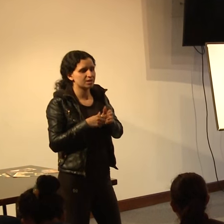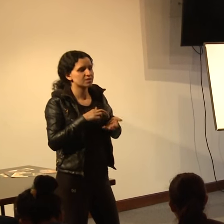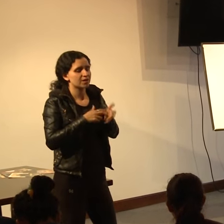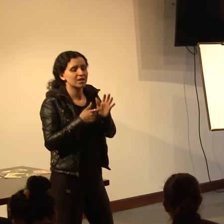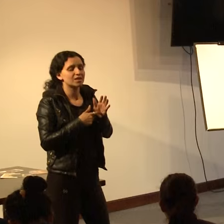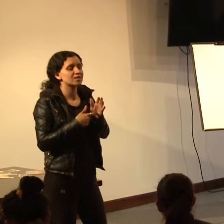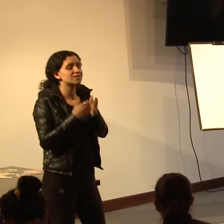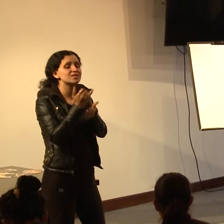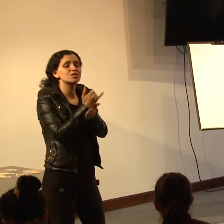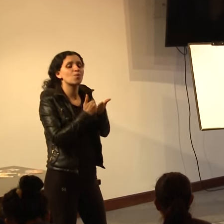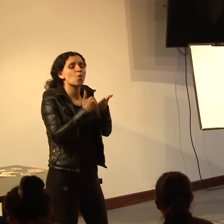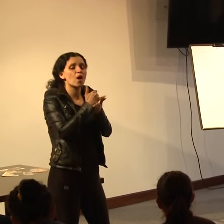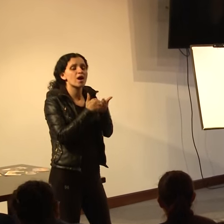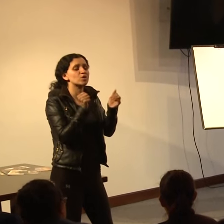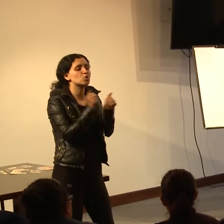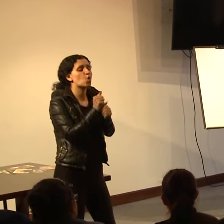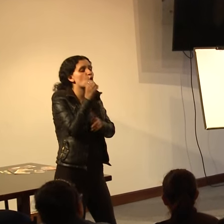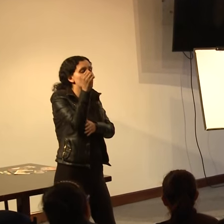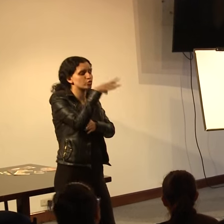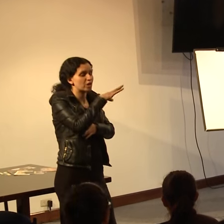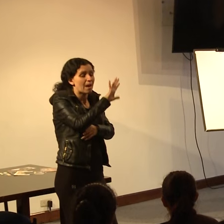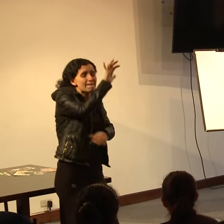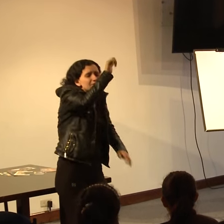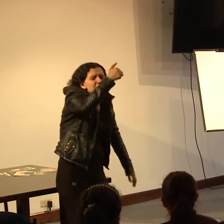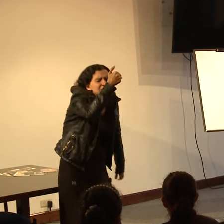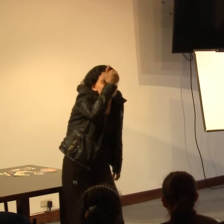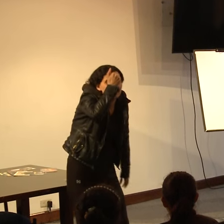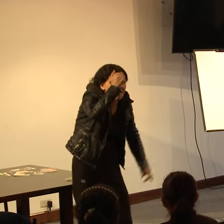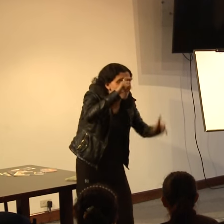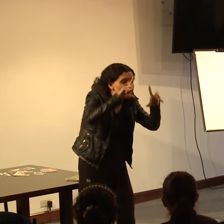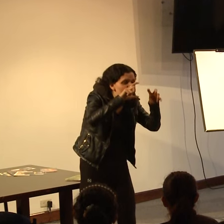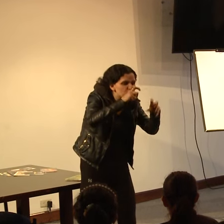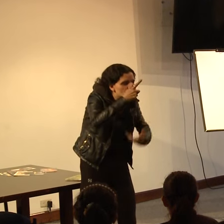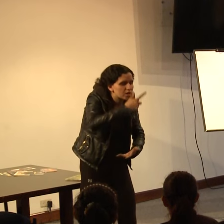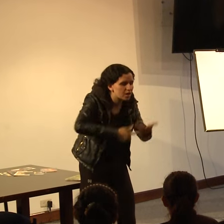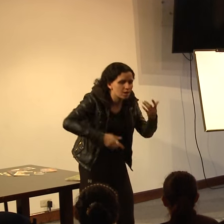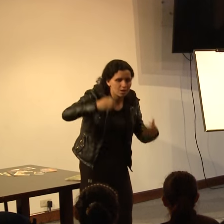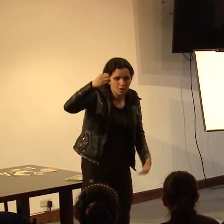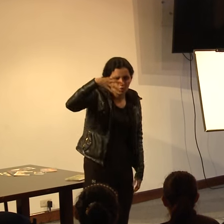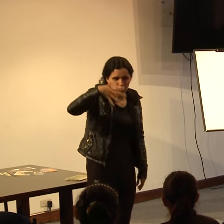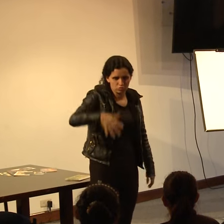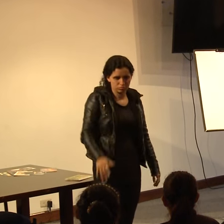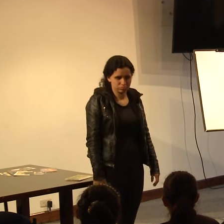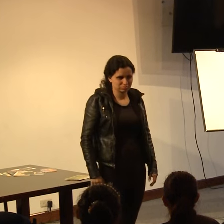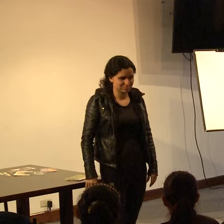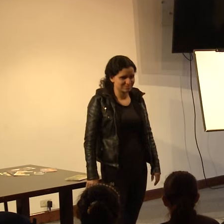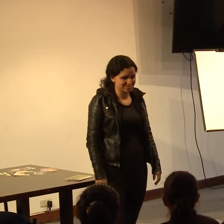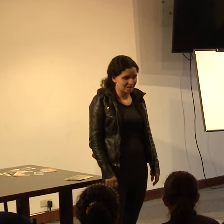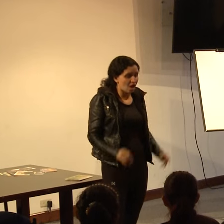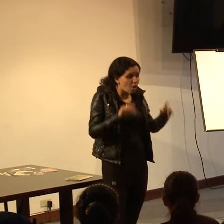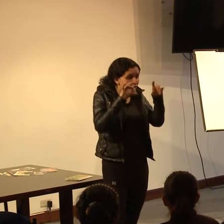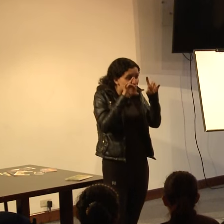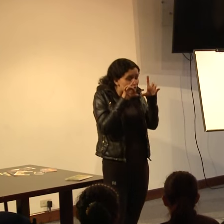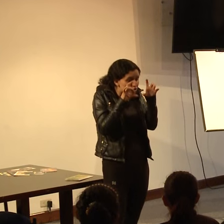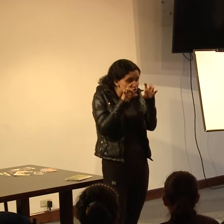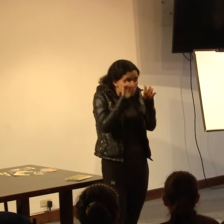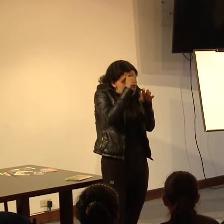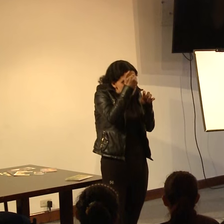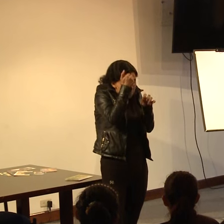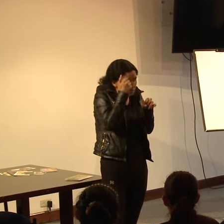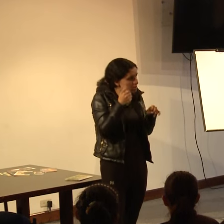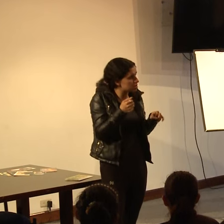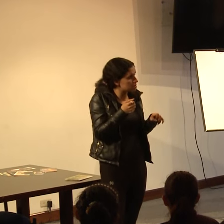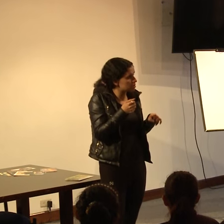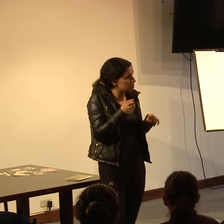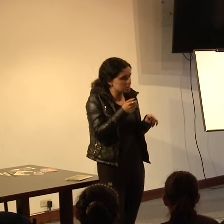luz. Quiere decir que el elemento sustancial de la fotografía es la luz. Ese es el paquete de la luz. Entonces, cuando uno habla de fotografía, uno ¿qué hace? ¿Ustedes saben cómo se